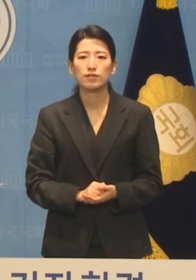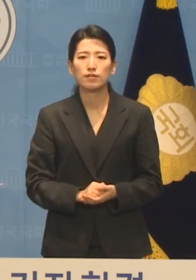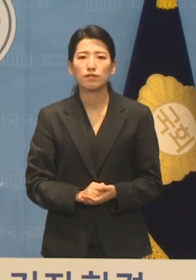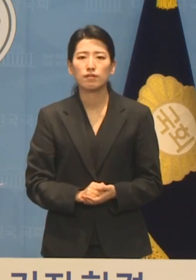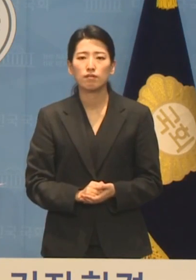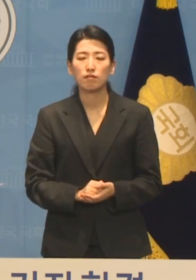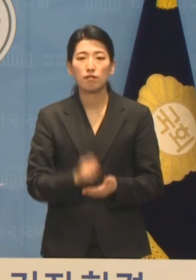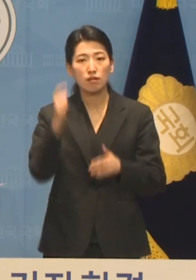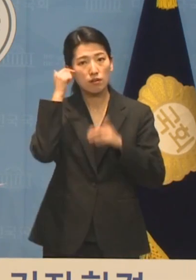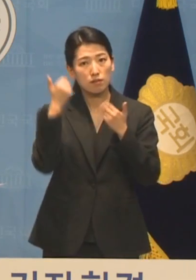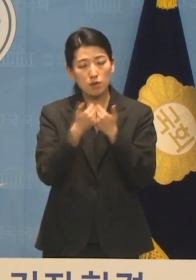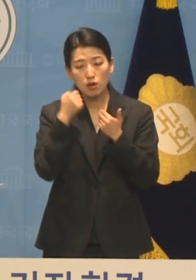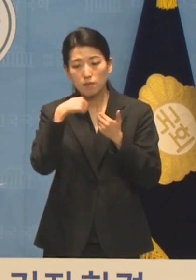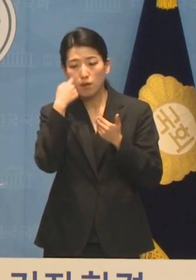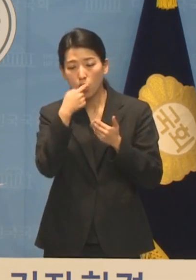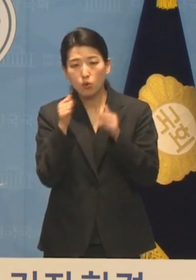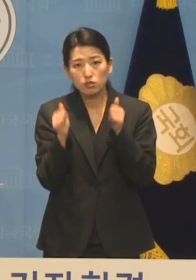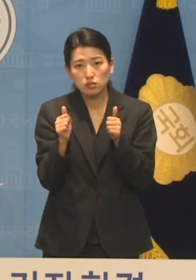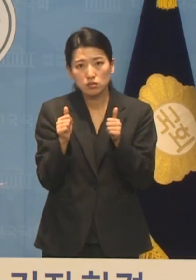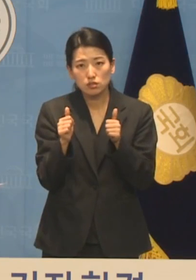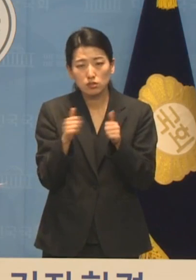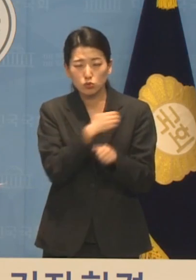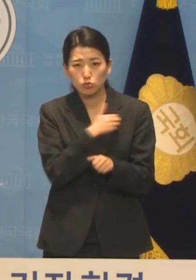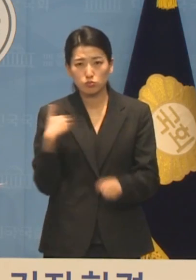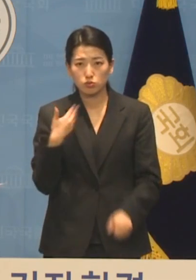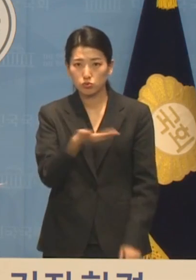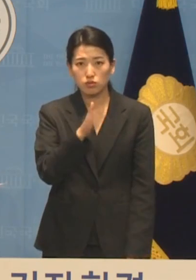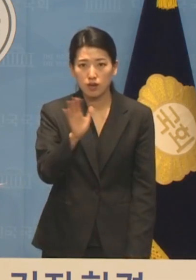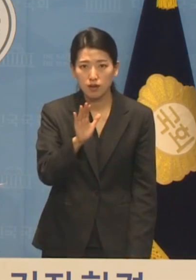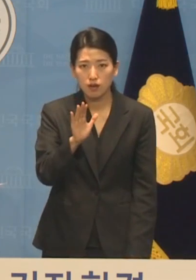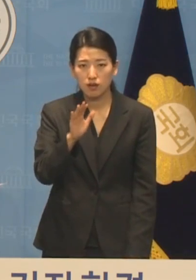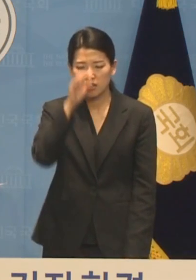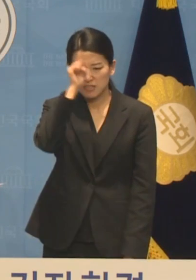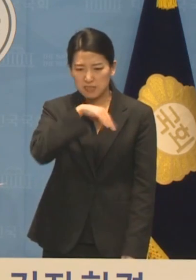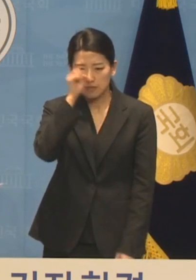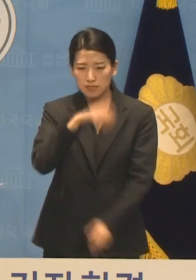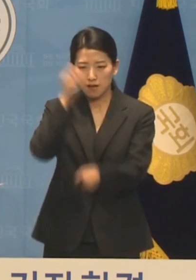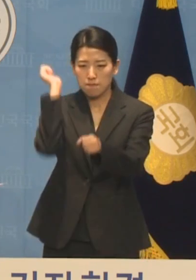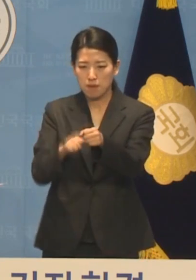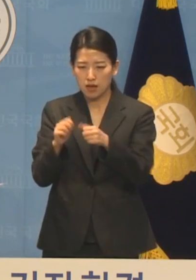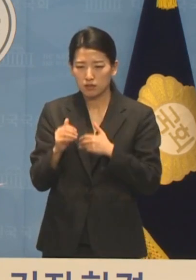주지 않고 만약 대통령을 파면한다면 헌재는 완전히